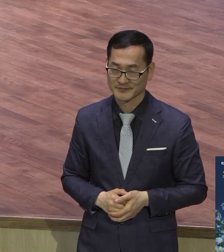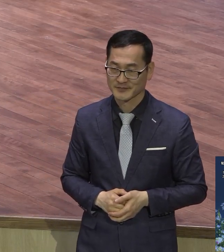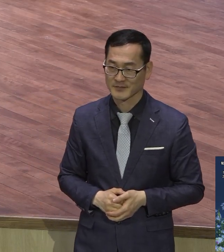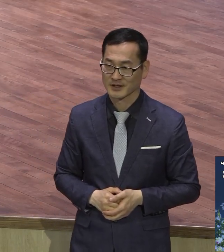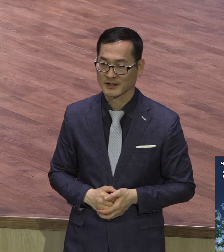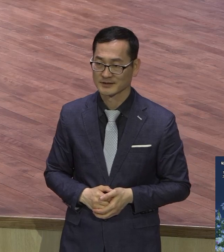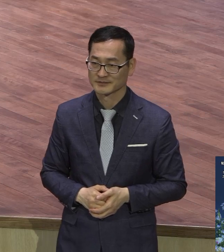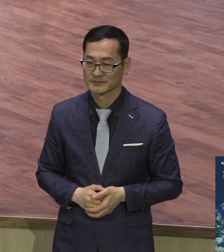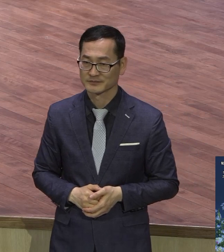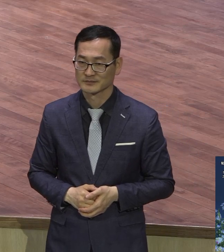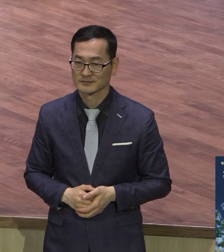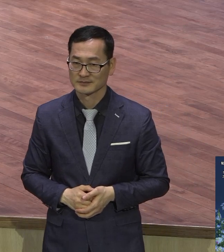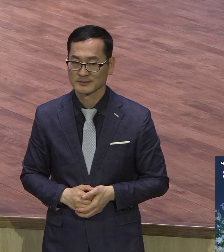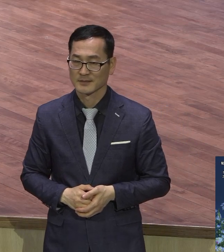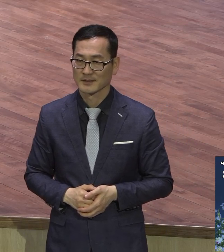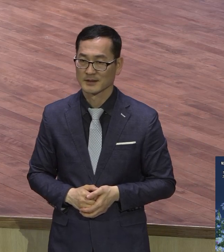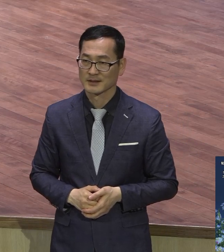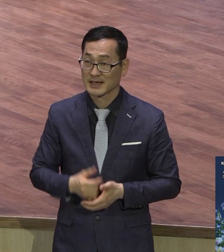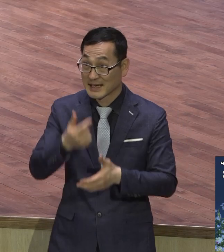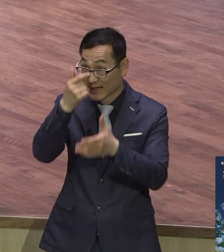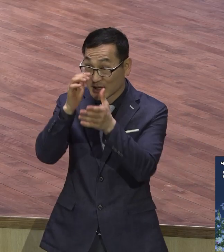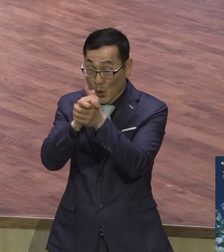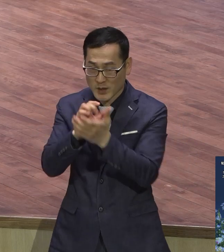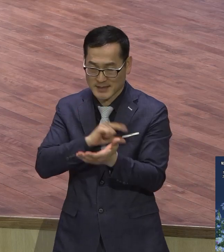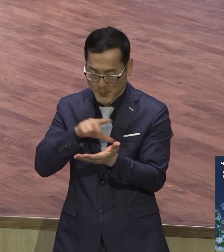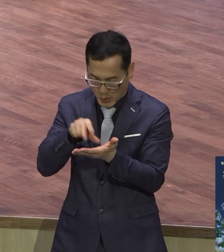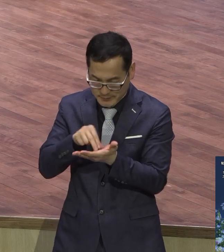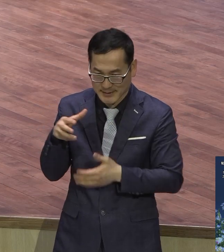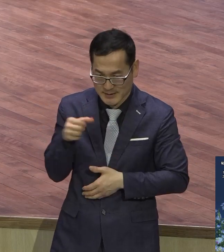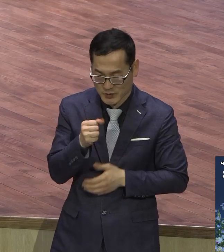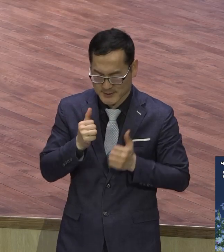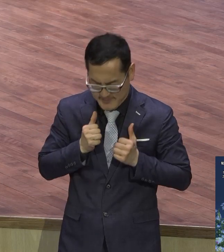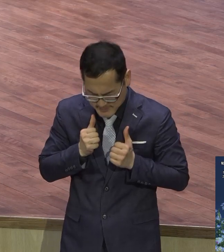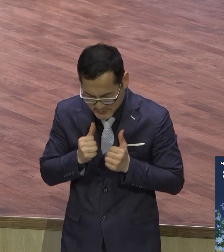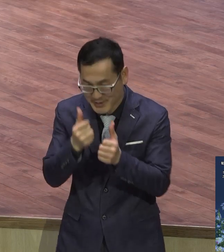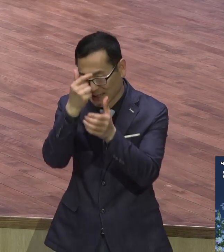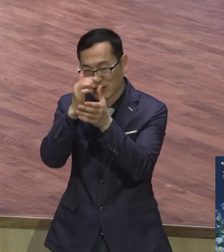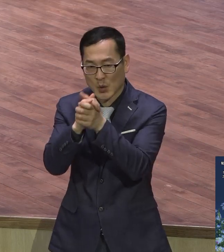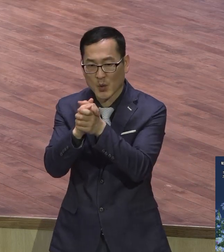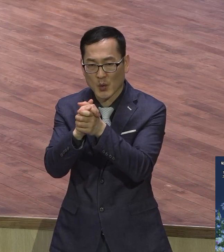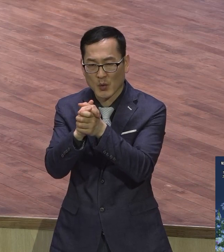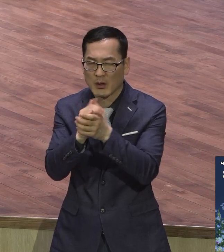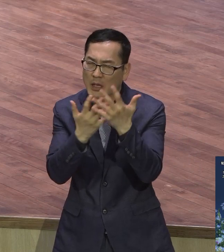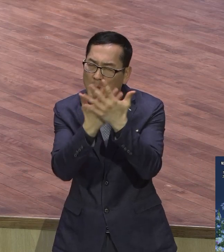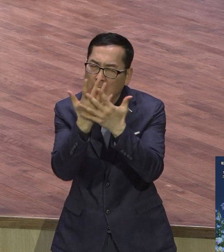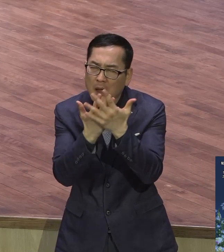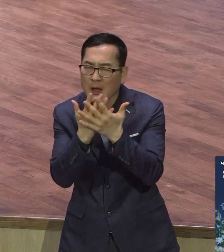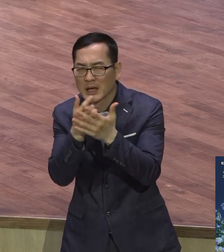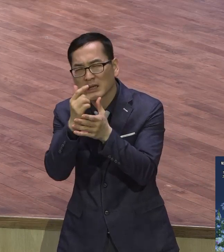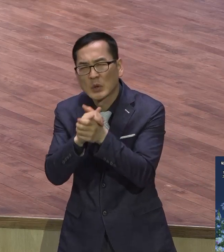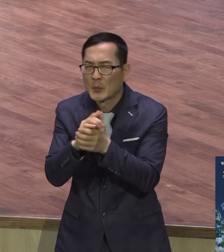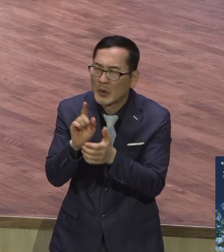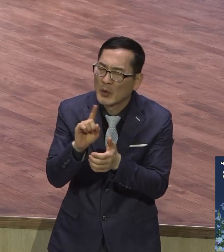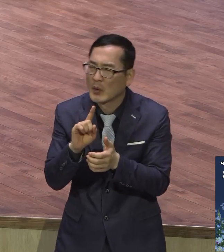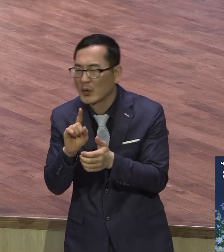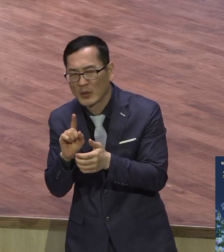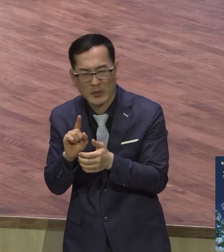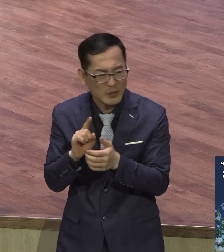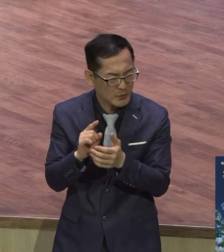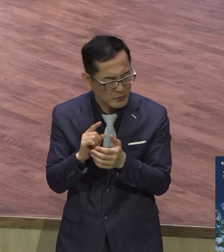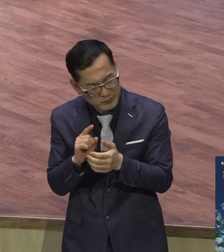하나님 기도하는 양에 따라서 응답이 됩니다 희미하고 확실치 못하는 것은 사단이 다 가지고 놀아요